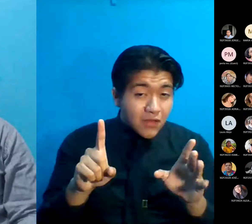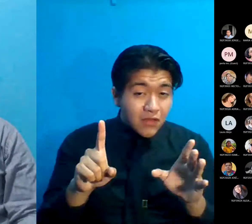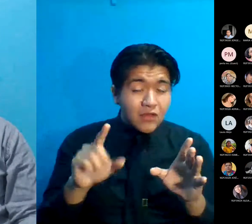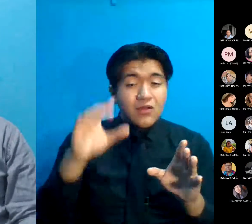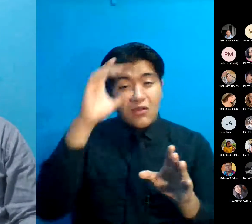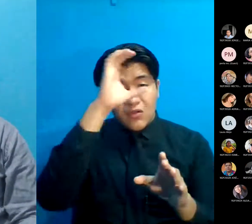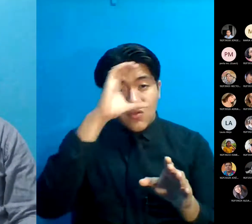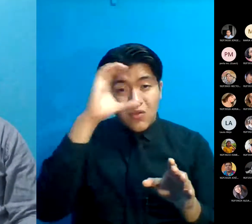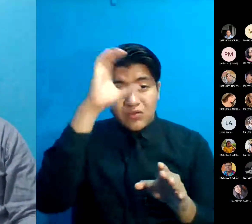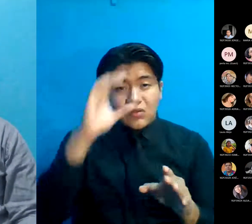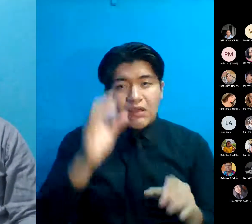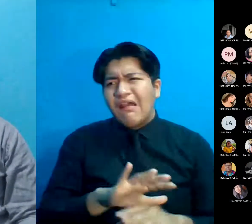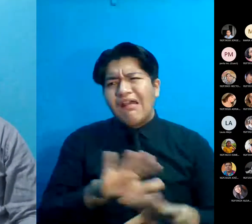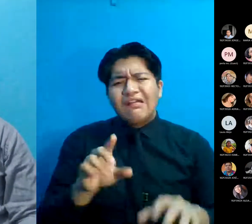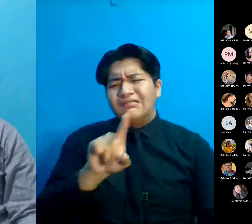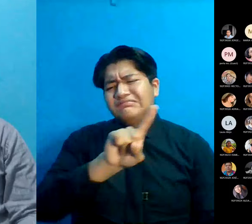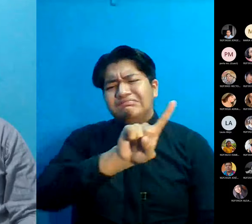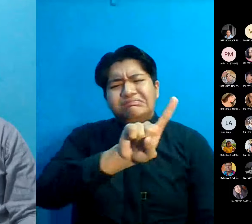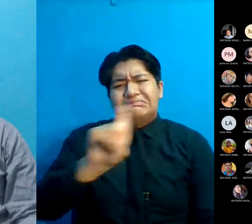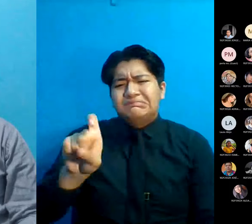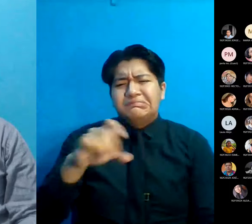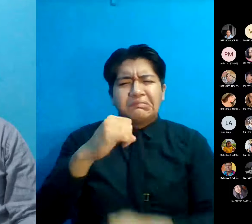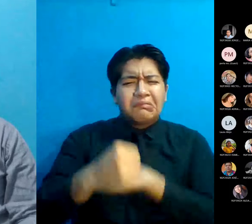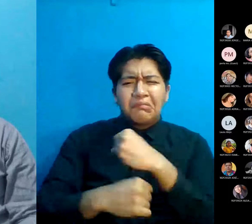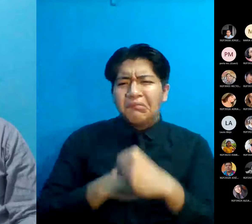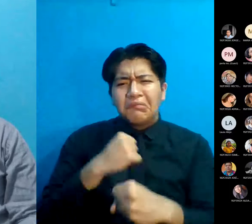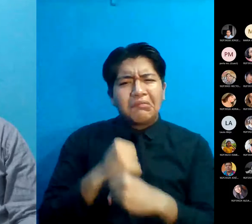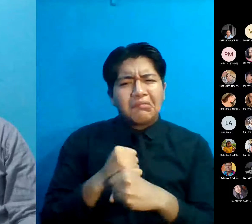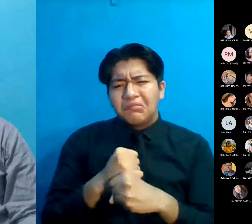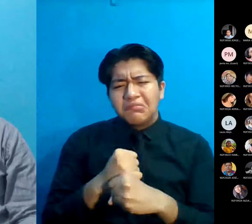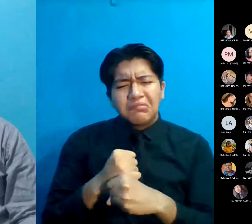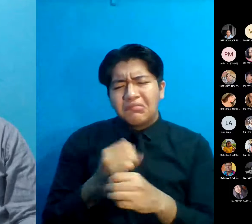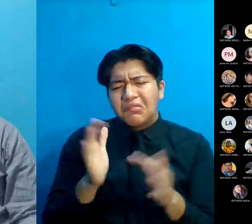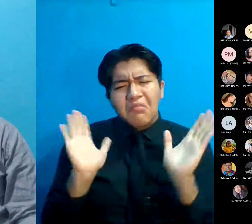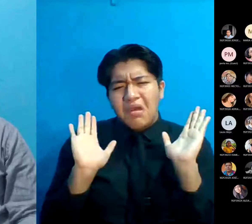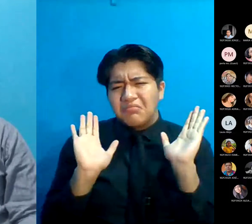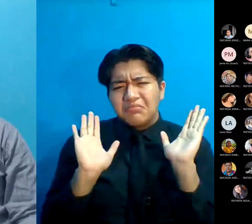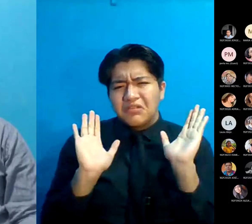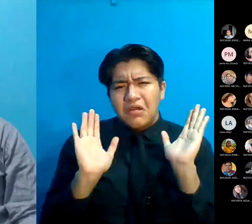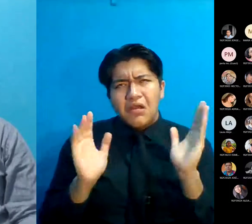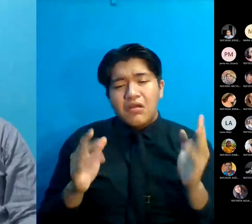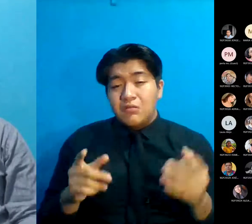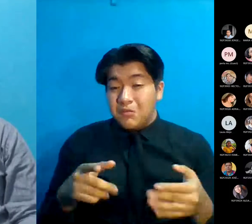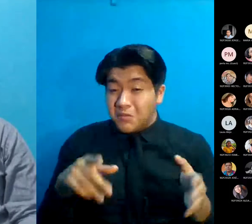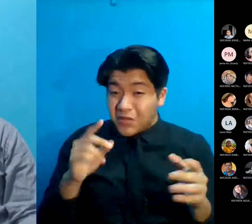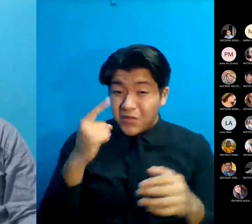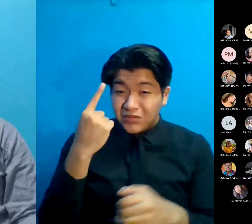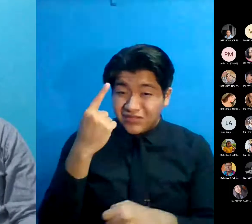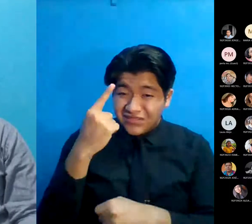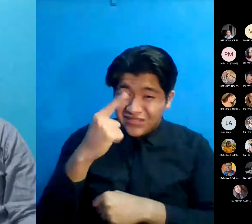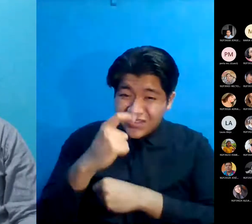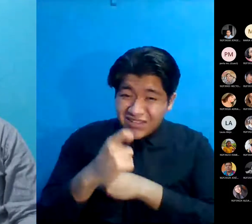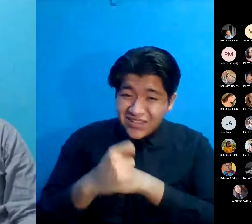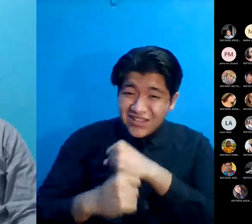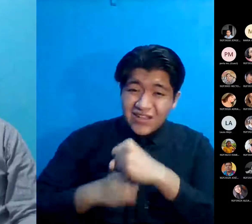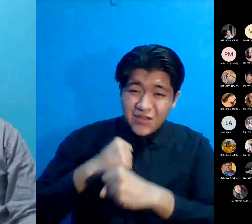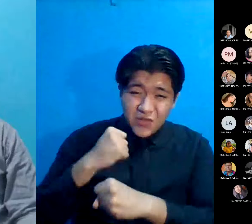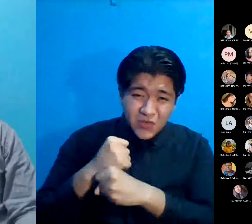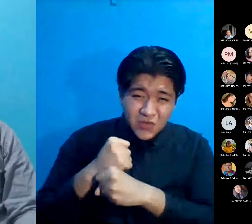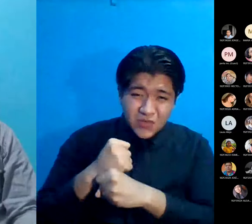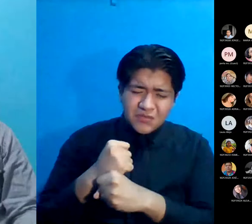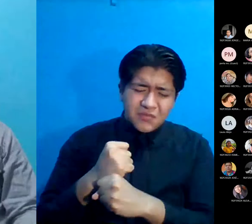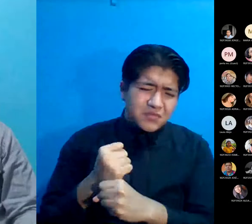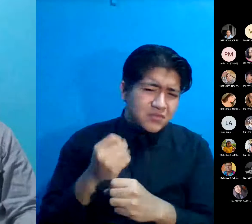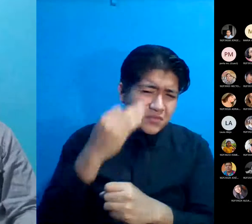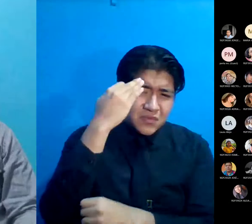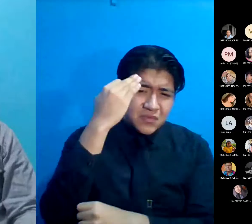decir 100 años, o sea, pero 100 años eh, muchísimo tiempo, es muchísimo tiempo. Ustedes imagínense